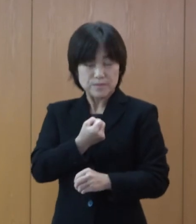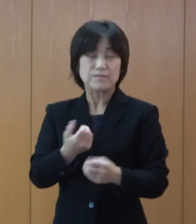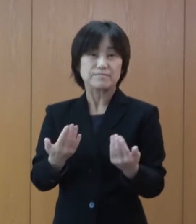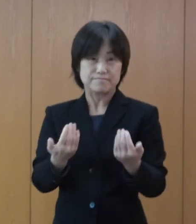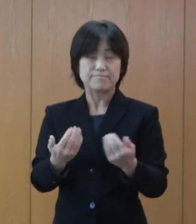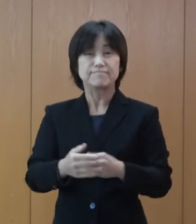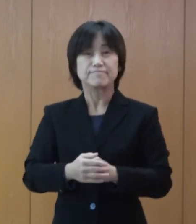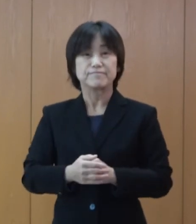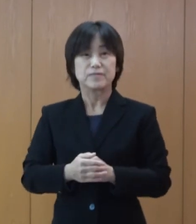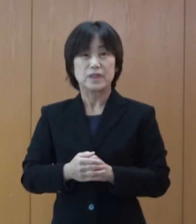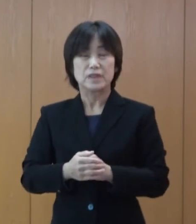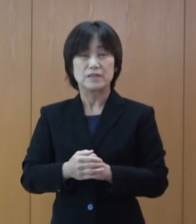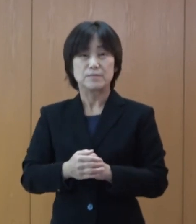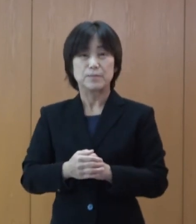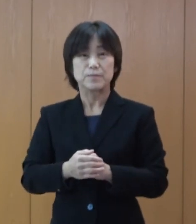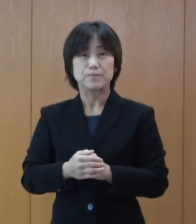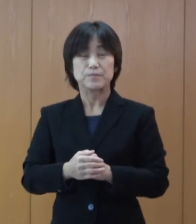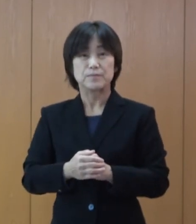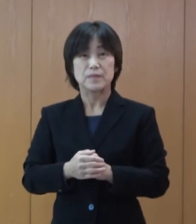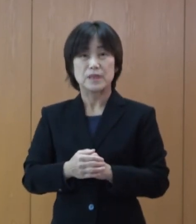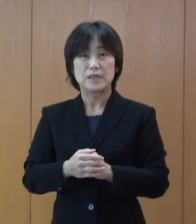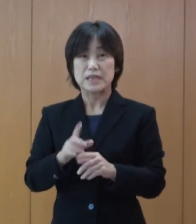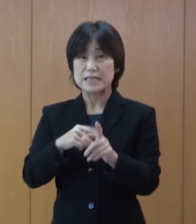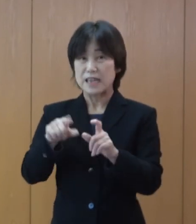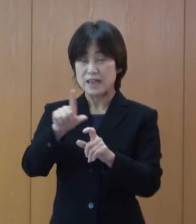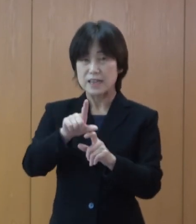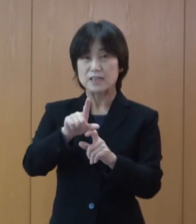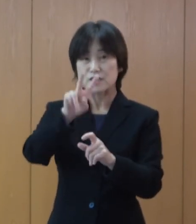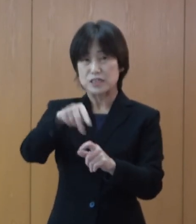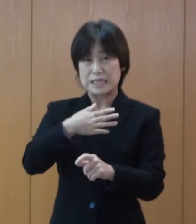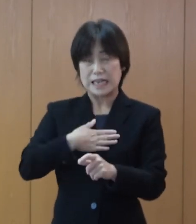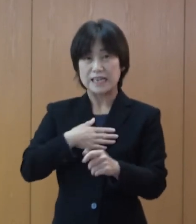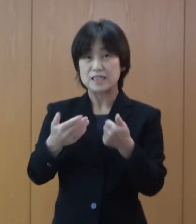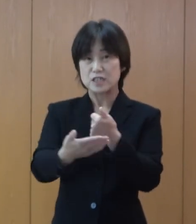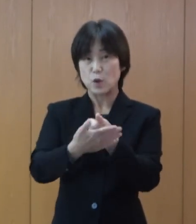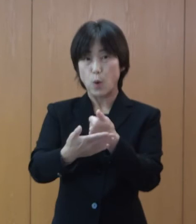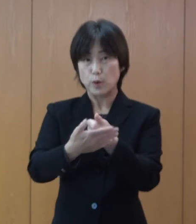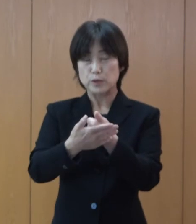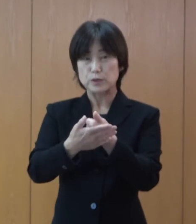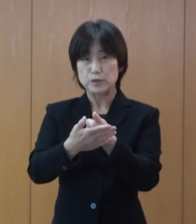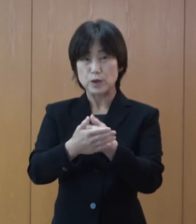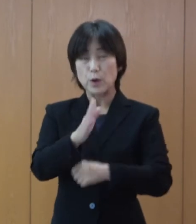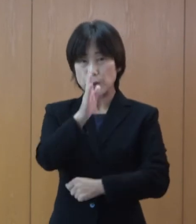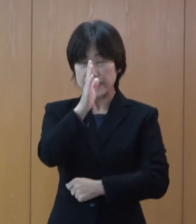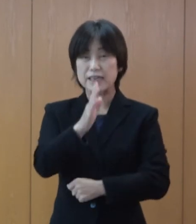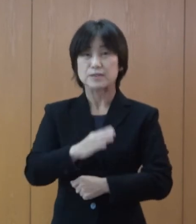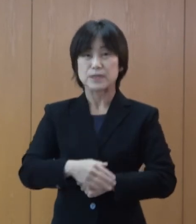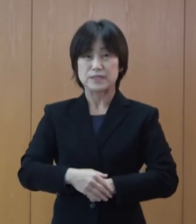。一層のご理解、ご協力をお願いし、